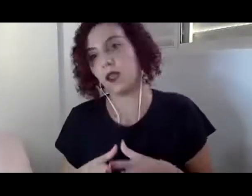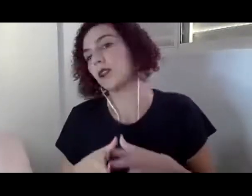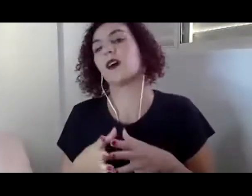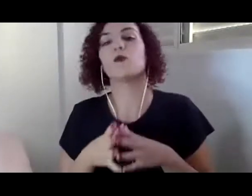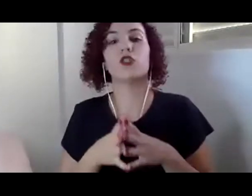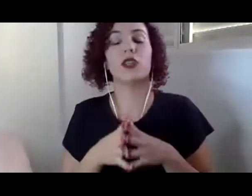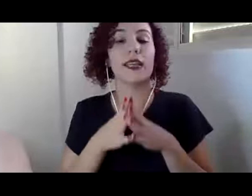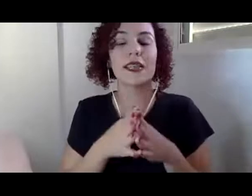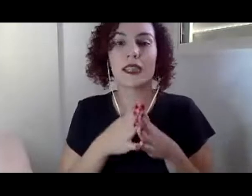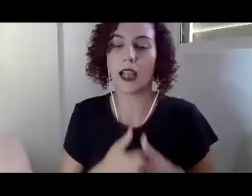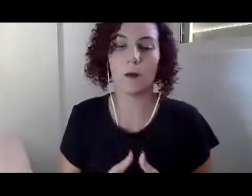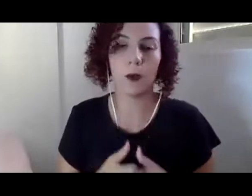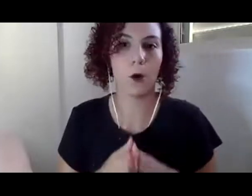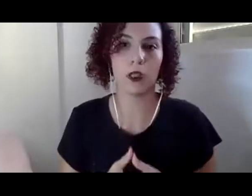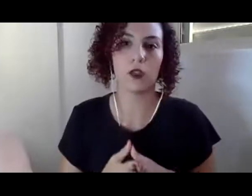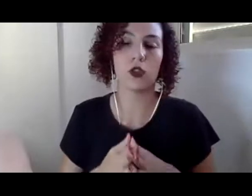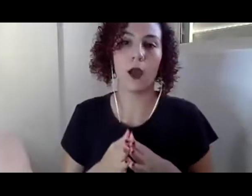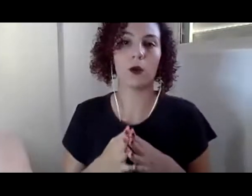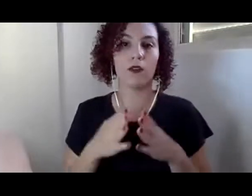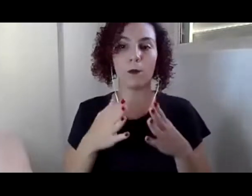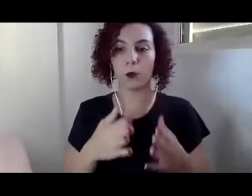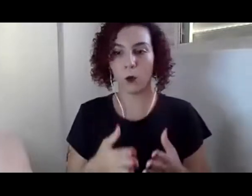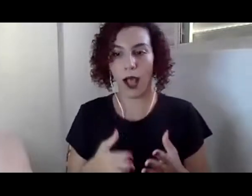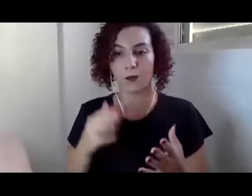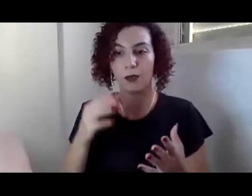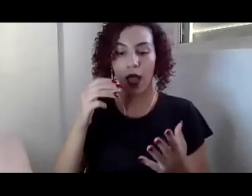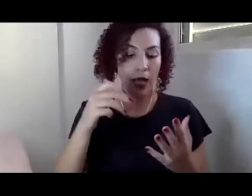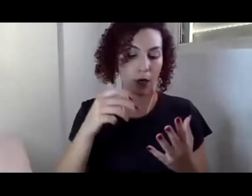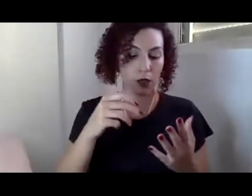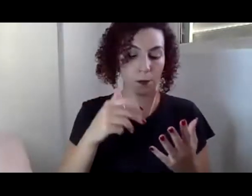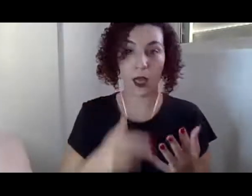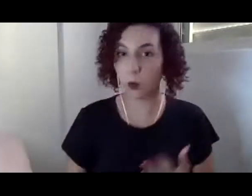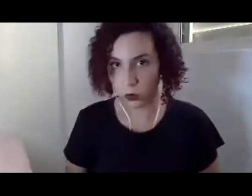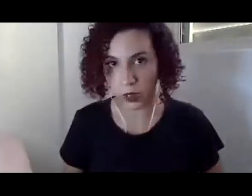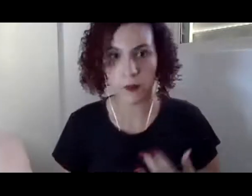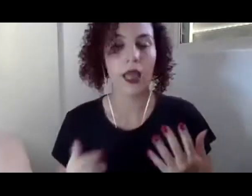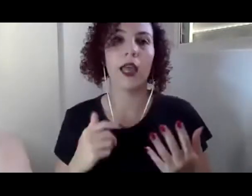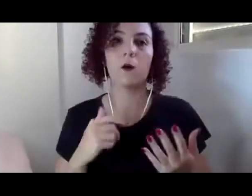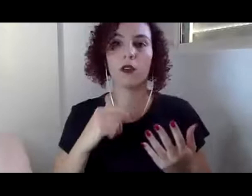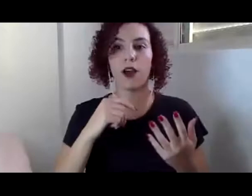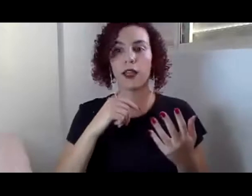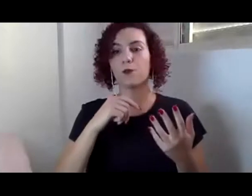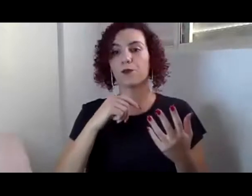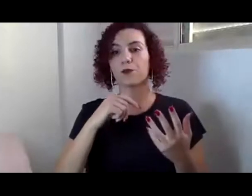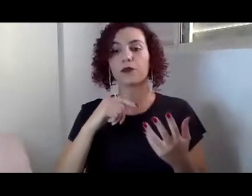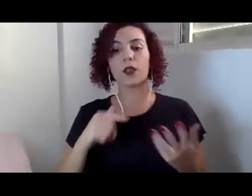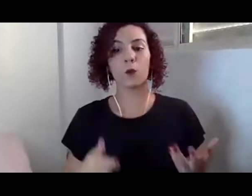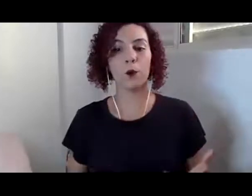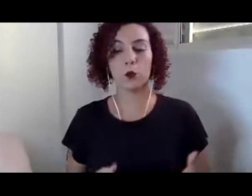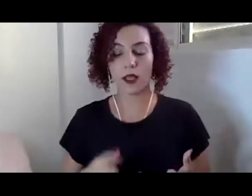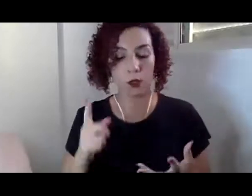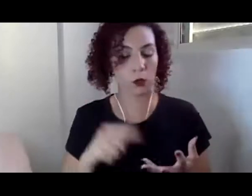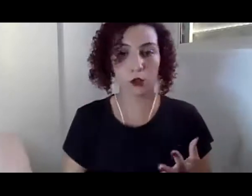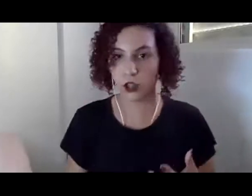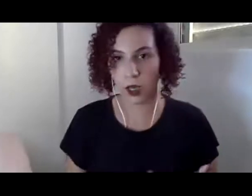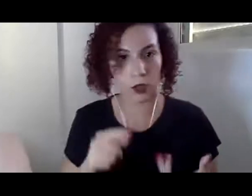faciais, são de extrema importância. É o que vai pontuar a nossa pergunta, é o que vai